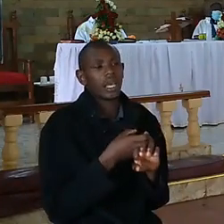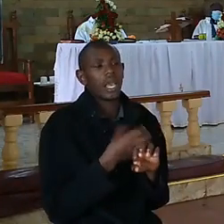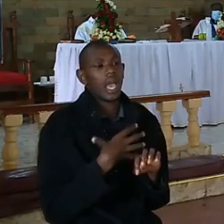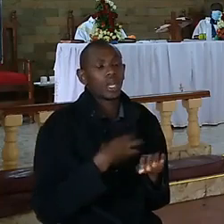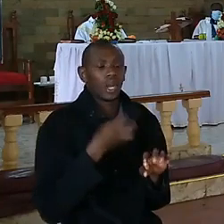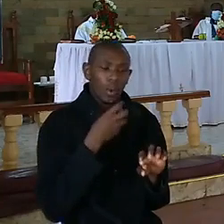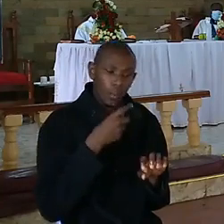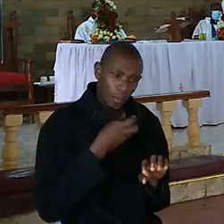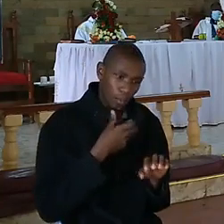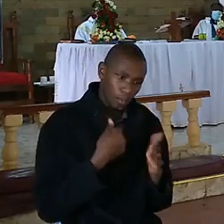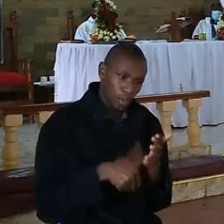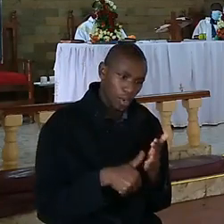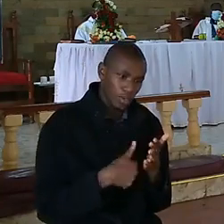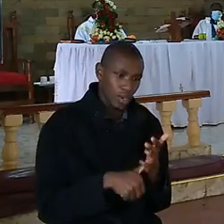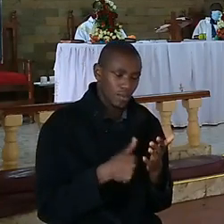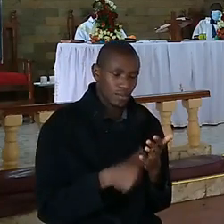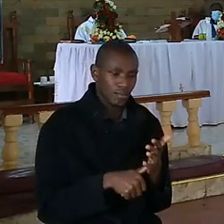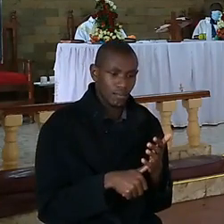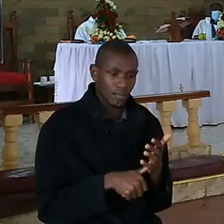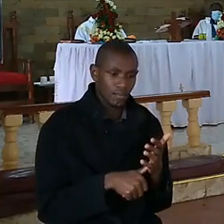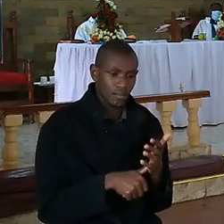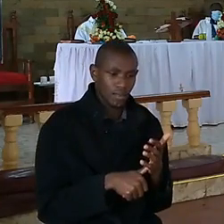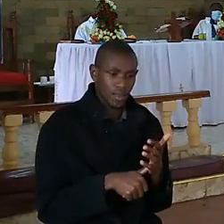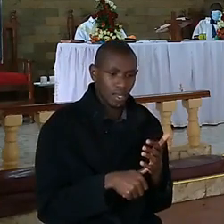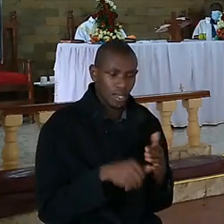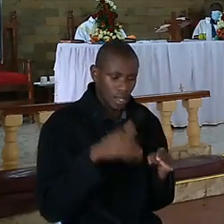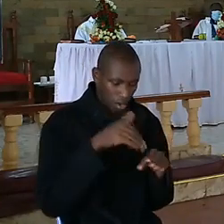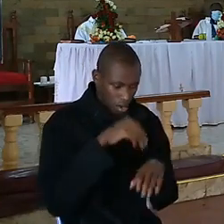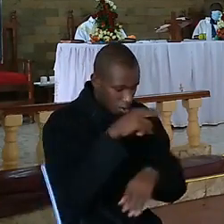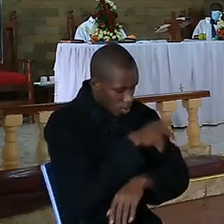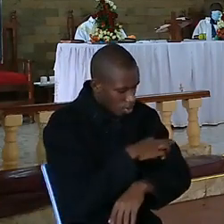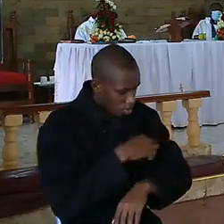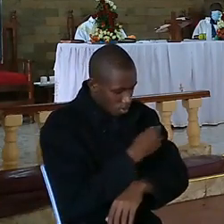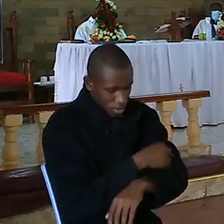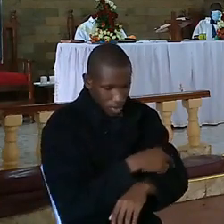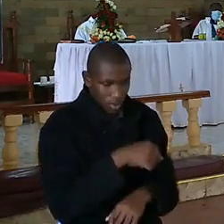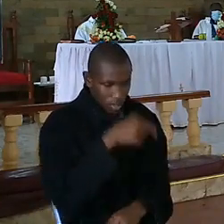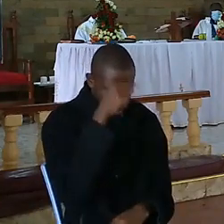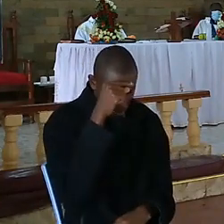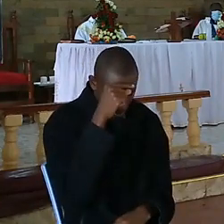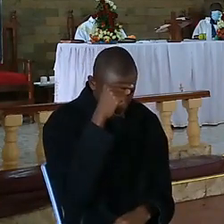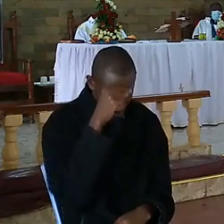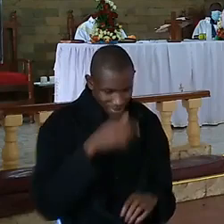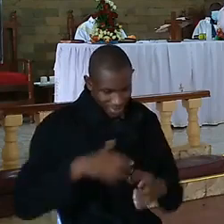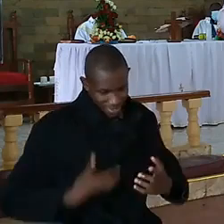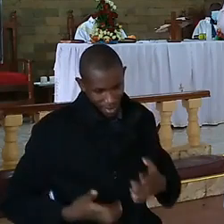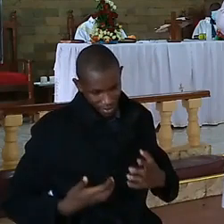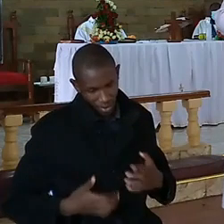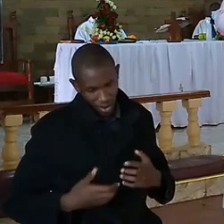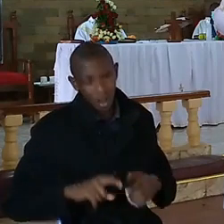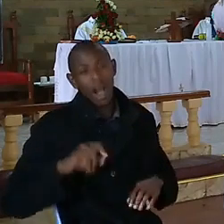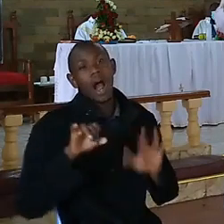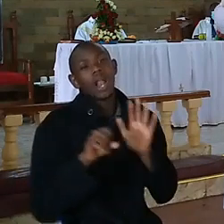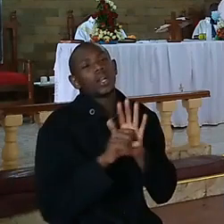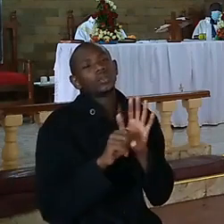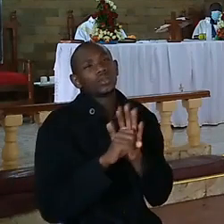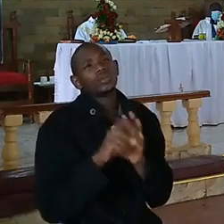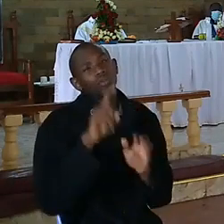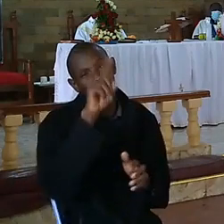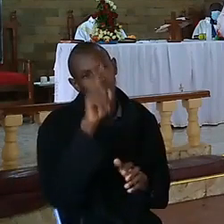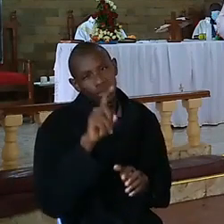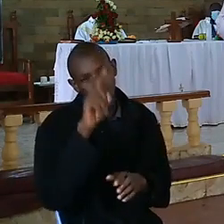kiria ndagitari na management cia thibitari ona thirikari ho ikoretwo ikigerera no tugie na ciuria na tugakinya